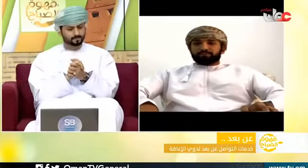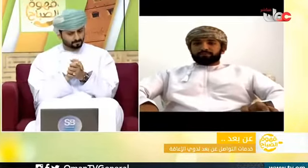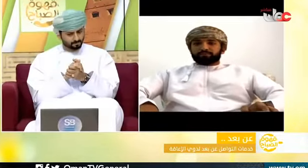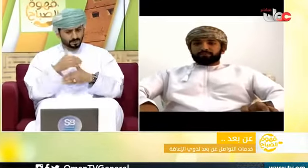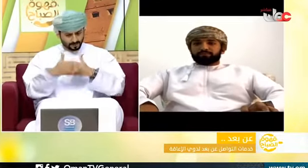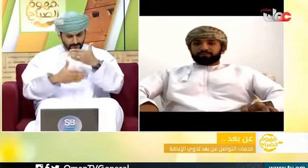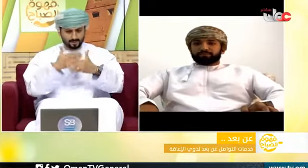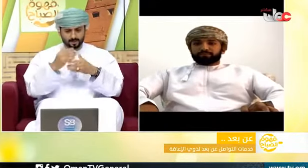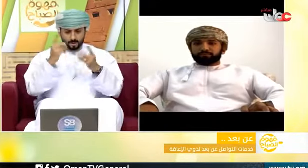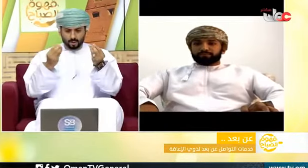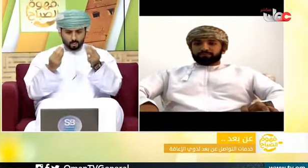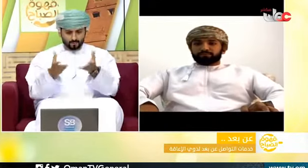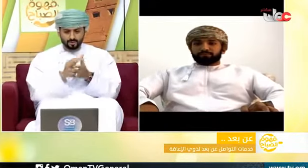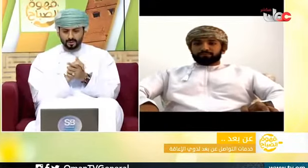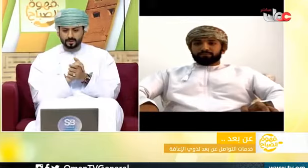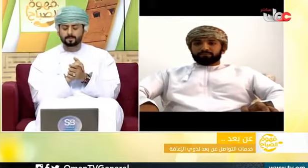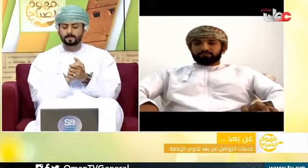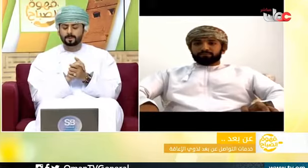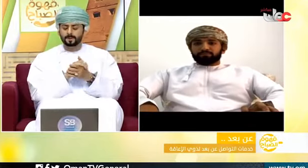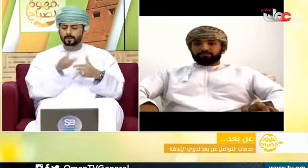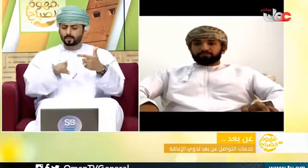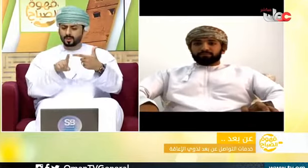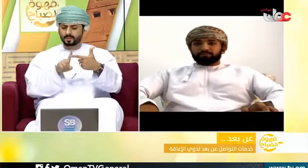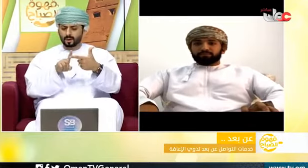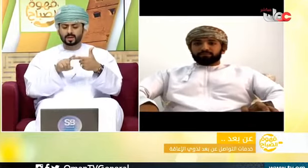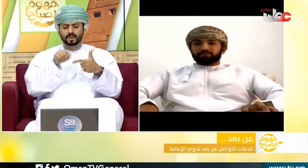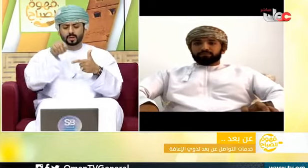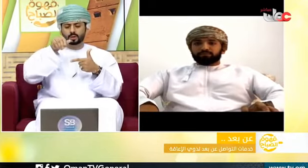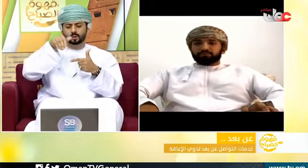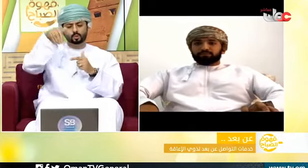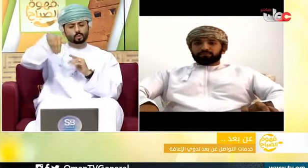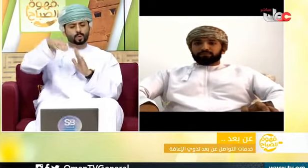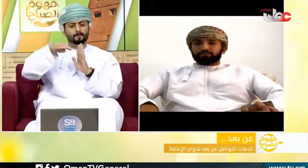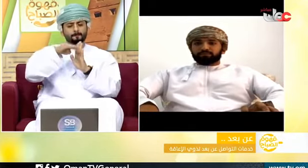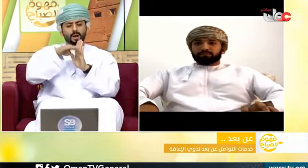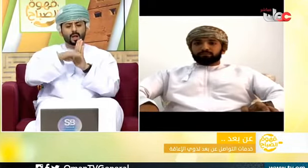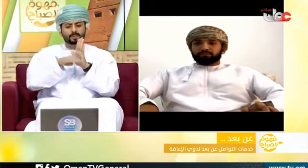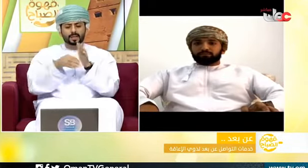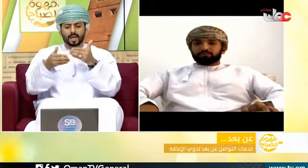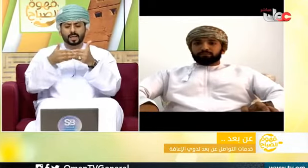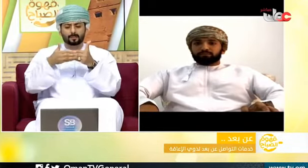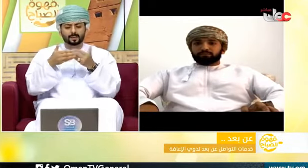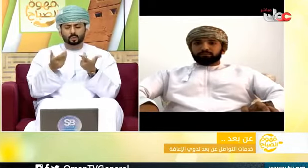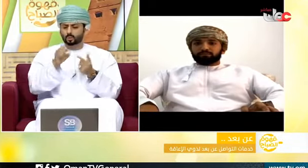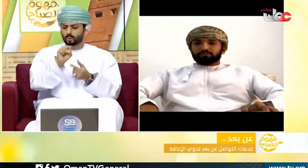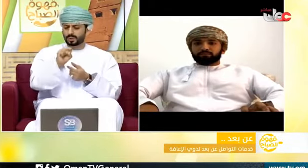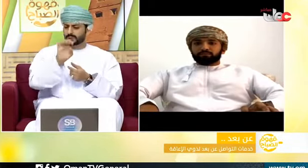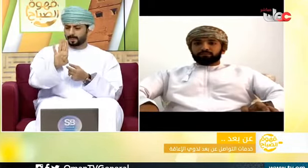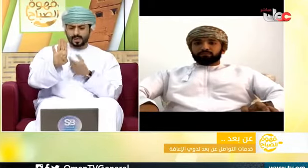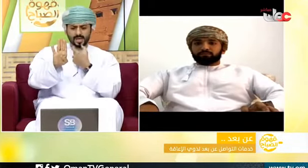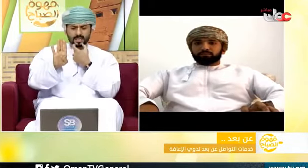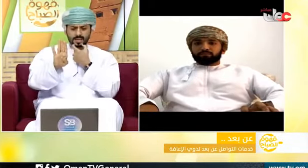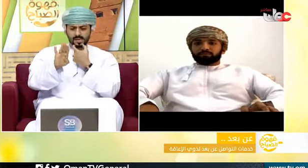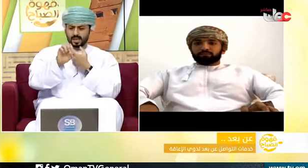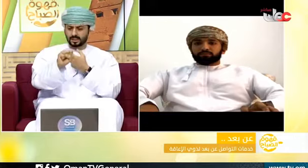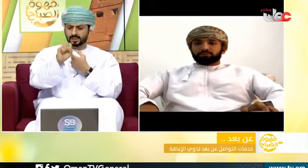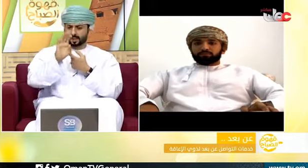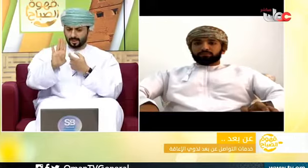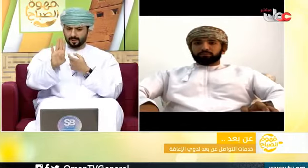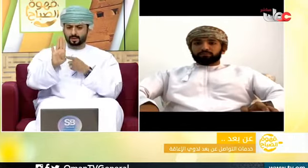عمل ممتاز، وإن شاء الله أن يتواصل هذا العمل. ثانيا، بالنسبة للبرامج التي